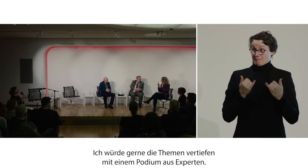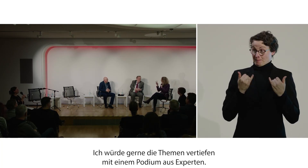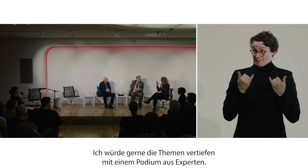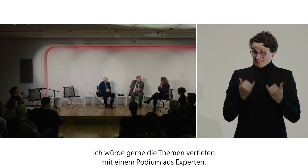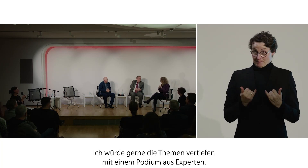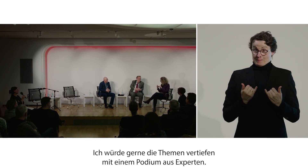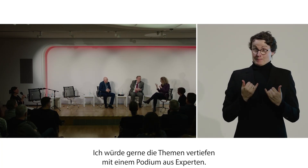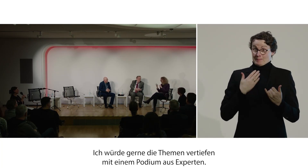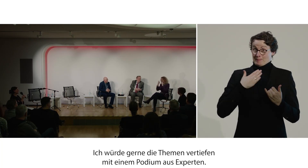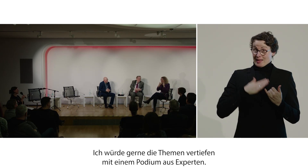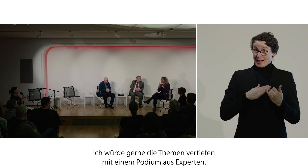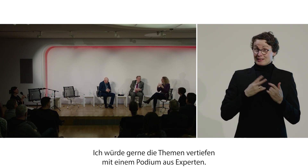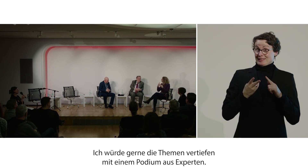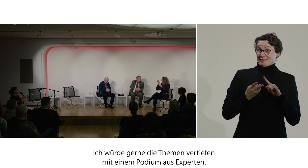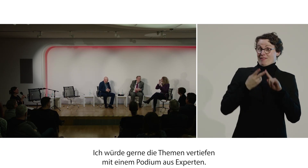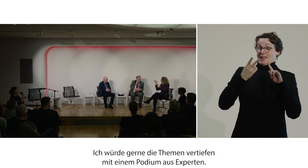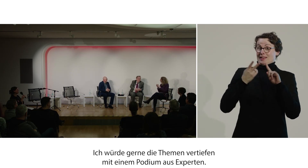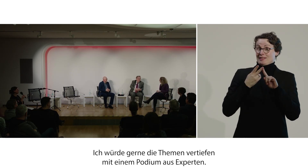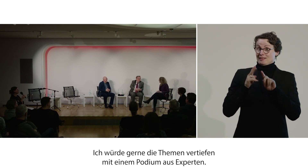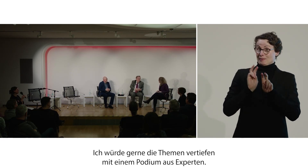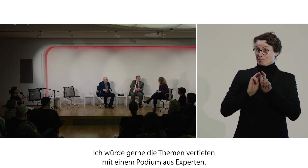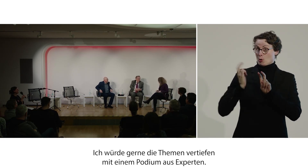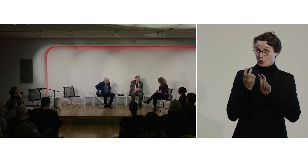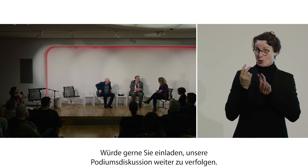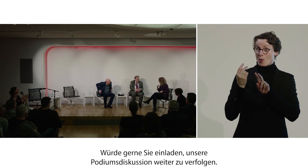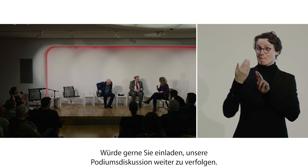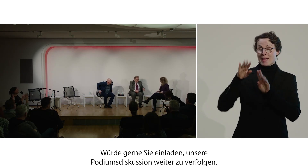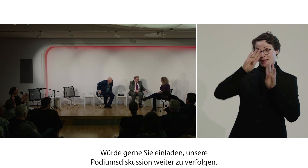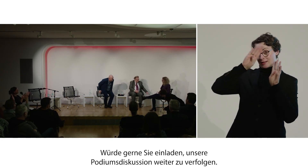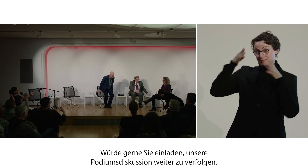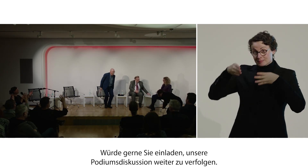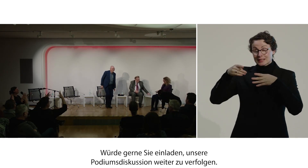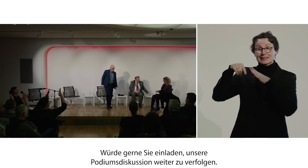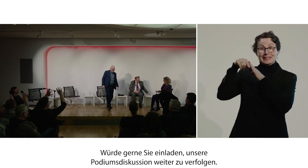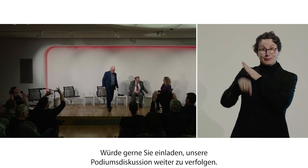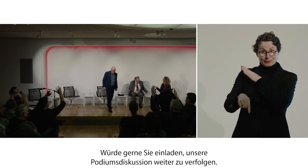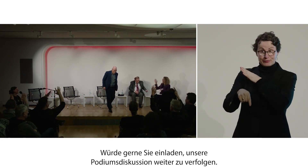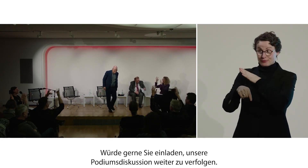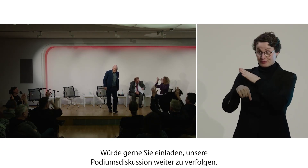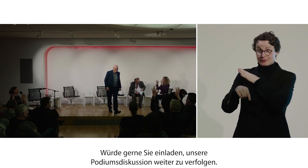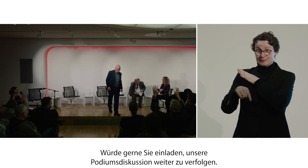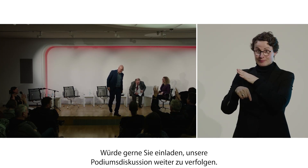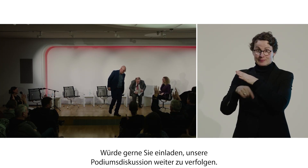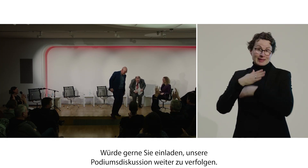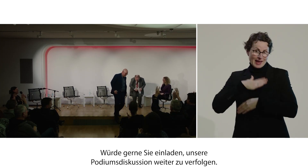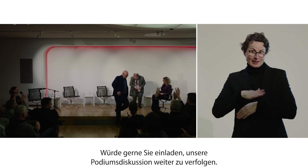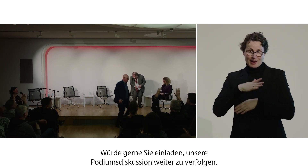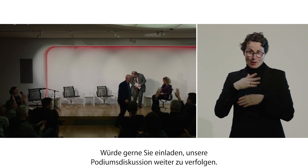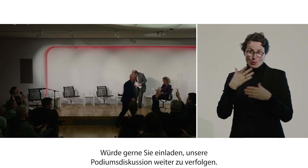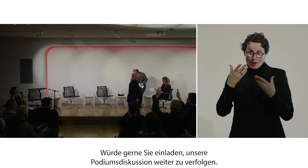die Themen jetzt nun weiter vertiefen mit einem Podium aus Experten. würde gerne Sie auch einladen, unsere